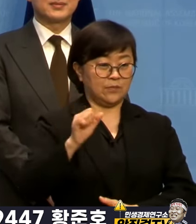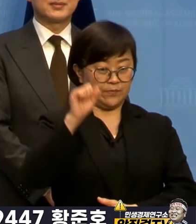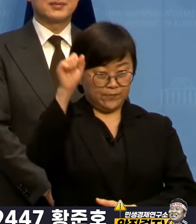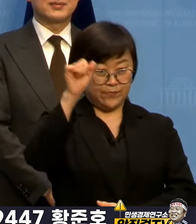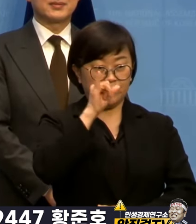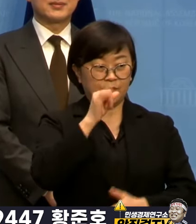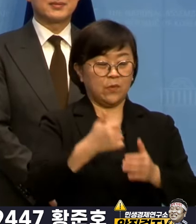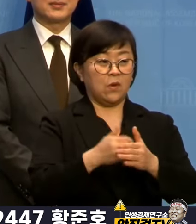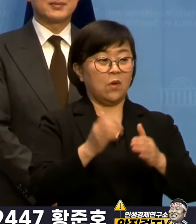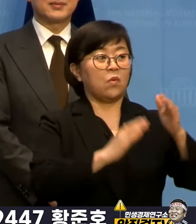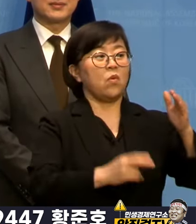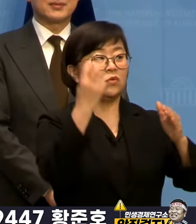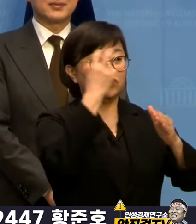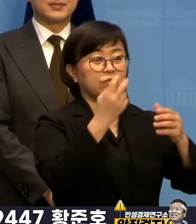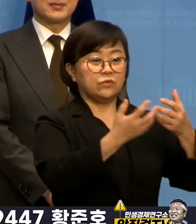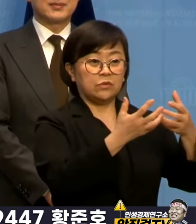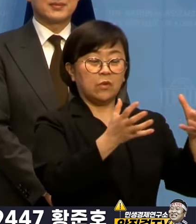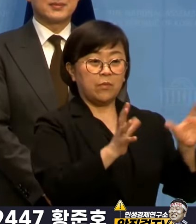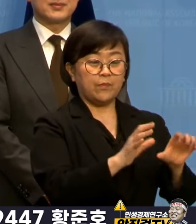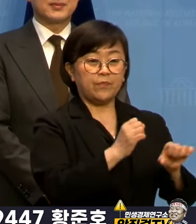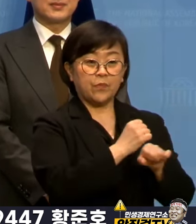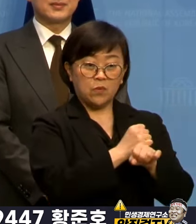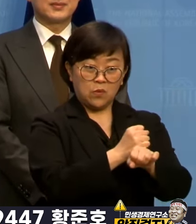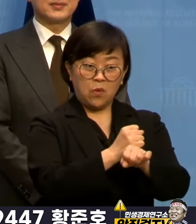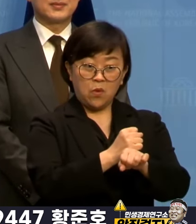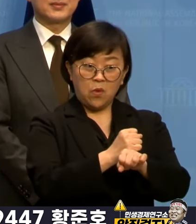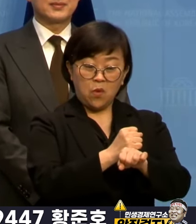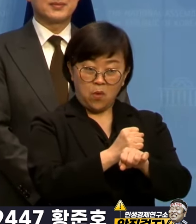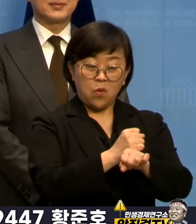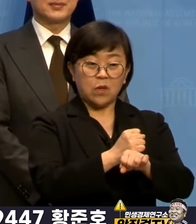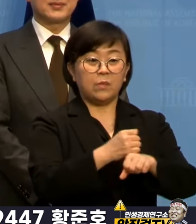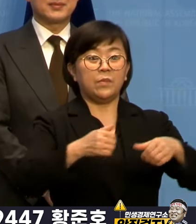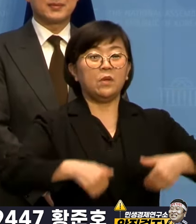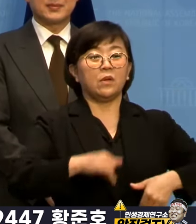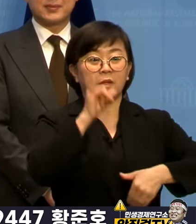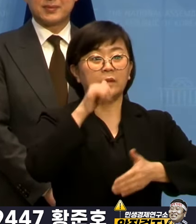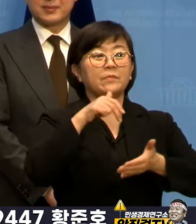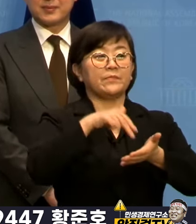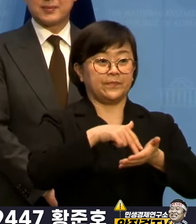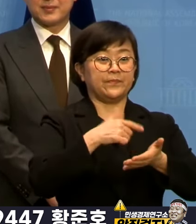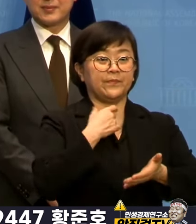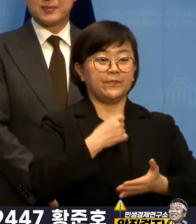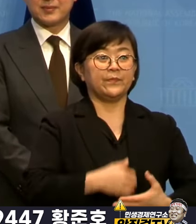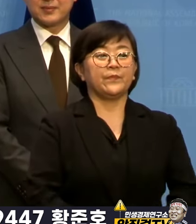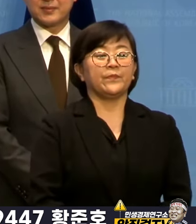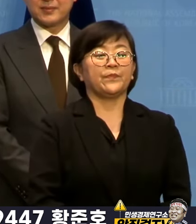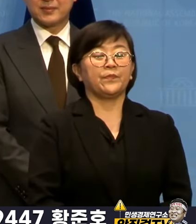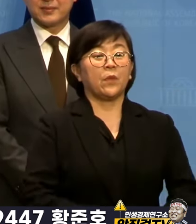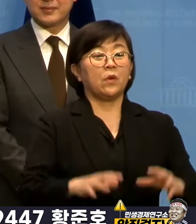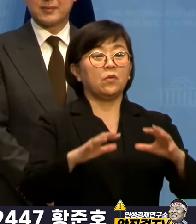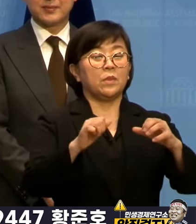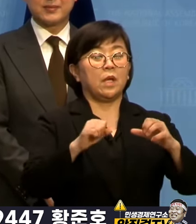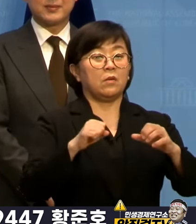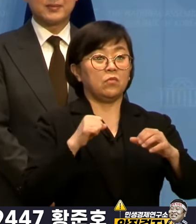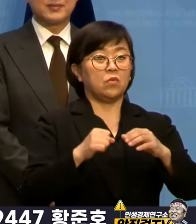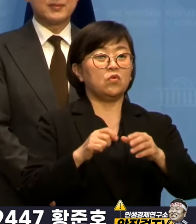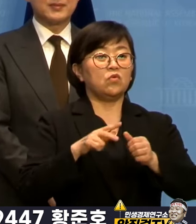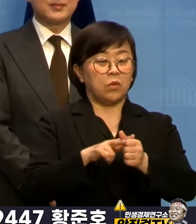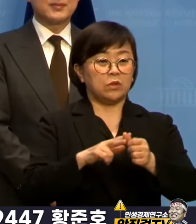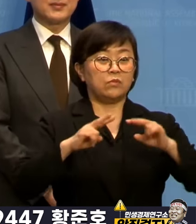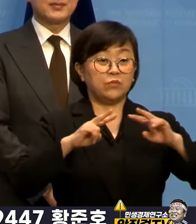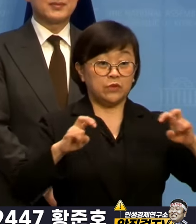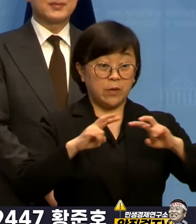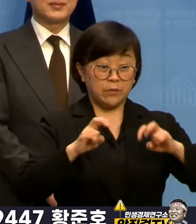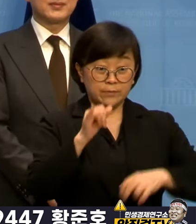규탄하고 공수처의 구속 언급이 필요하다는 입장을 밝히고자 합니다. 그리고 국민의 후보들을 저희들이